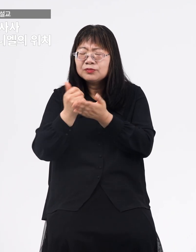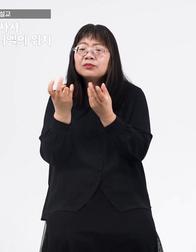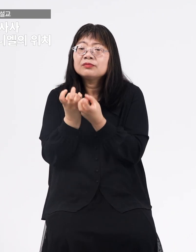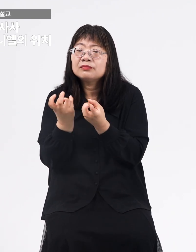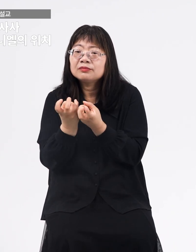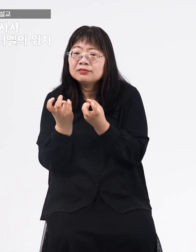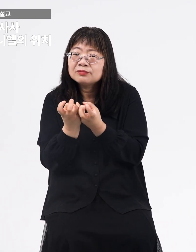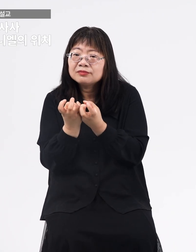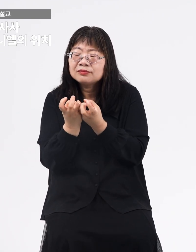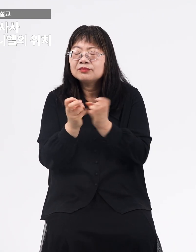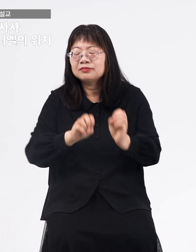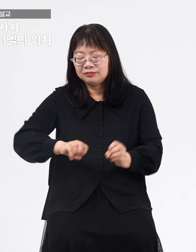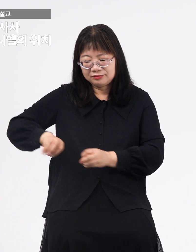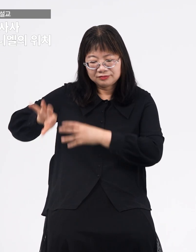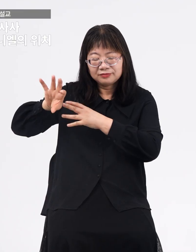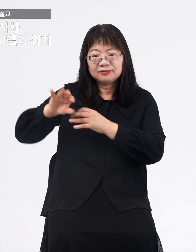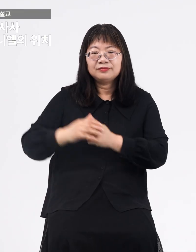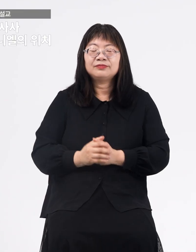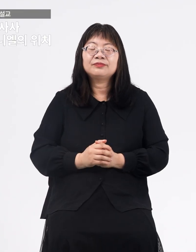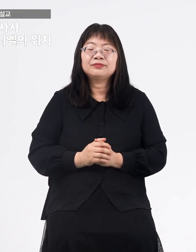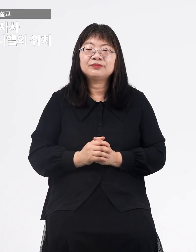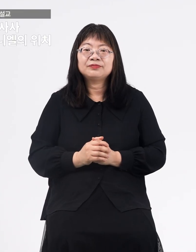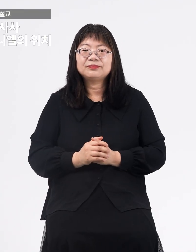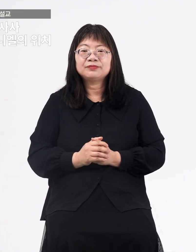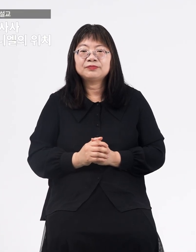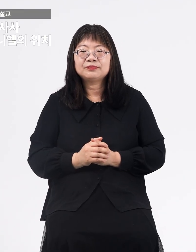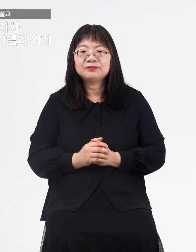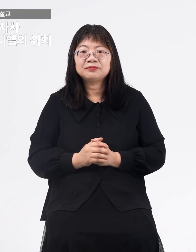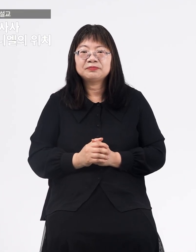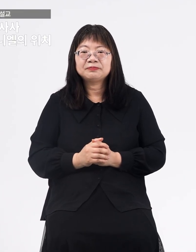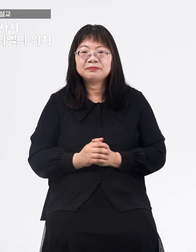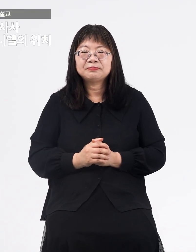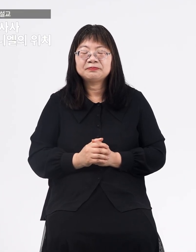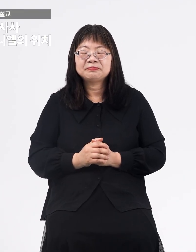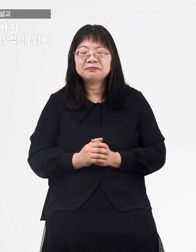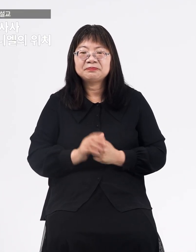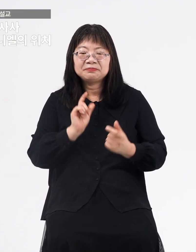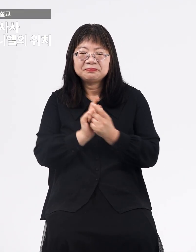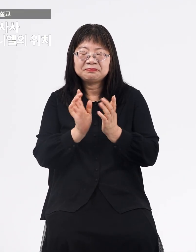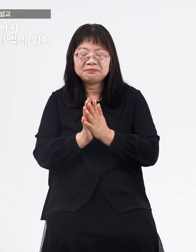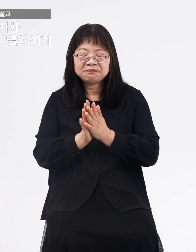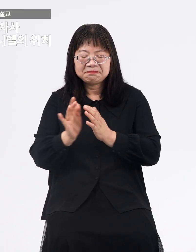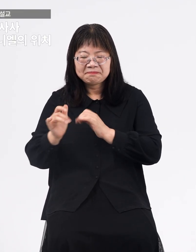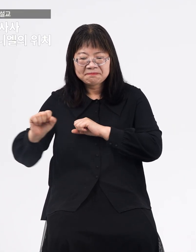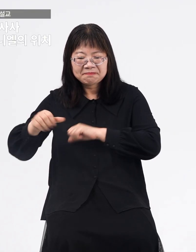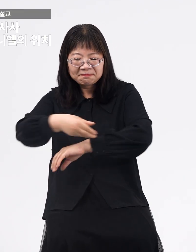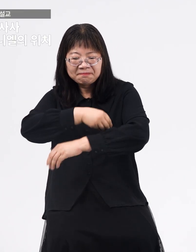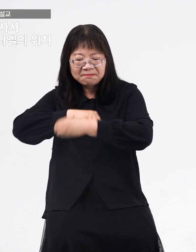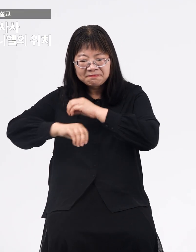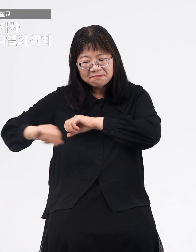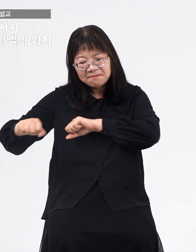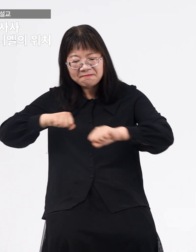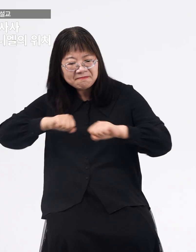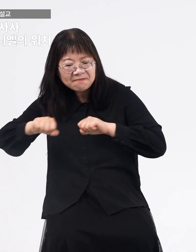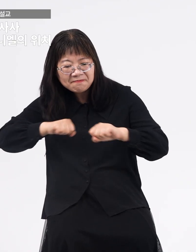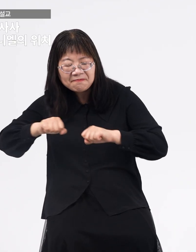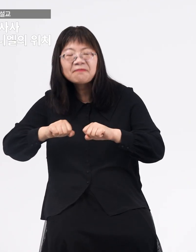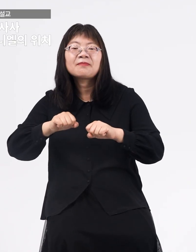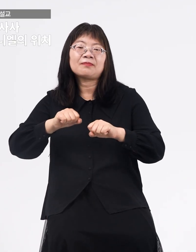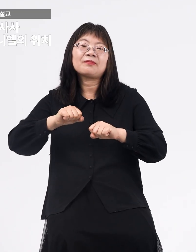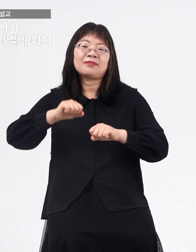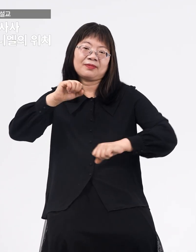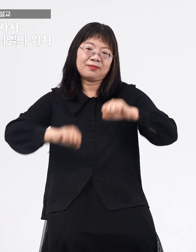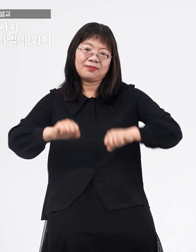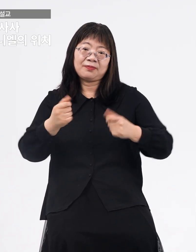어찌하고 버리고. 이건 능동적, 의도적 하나님을 배제하는